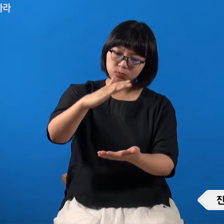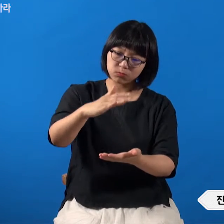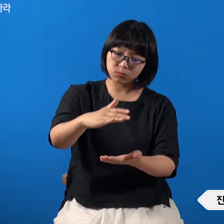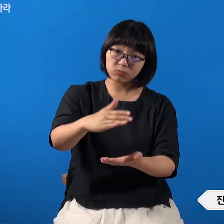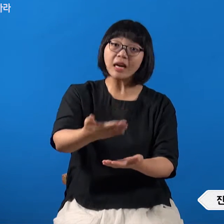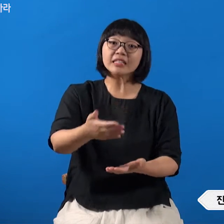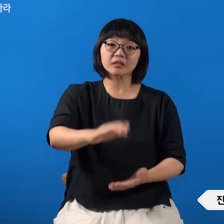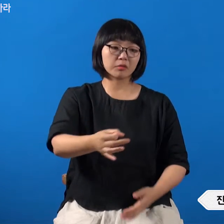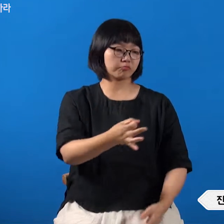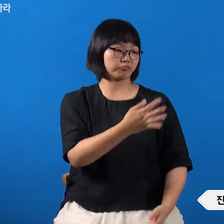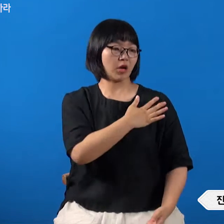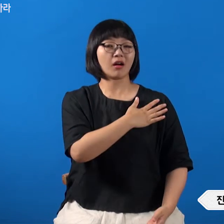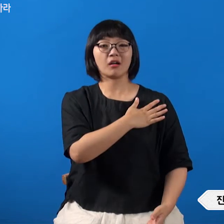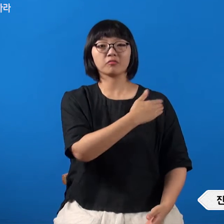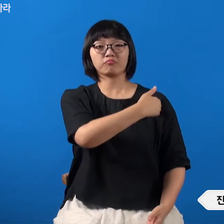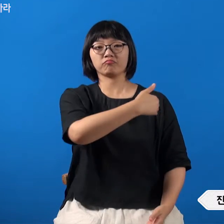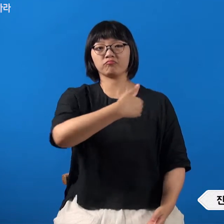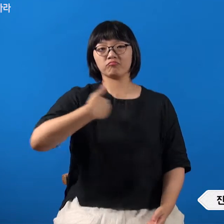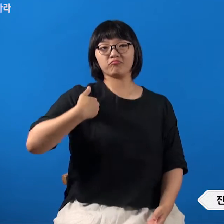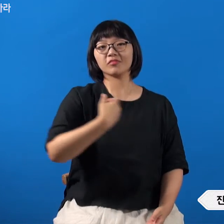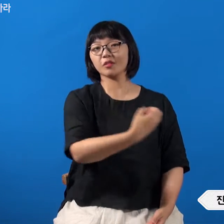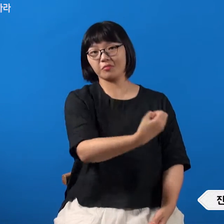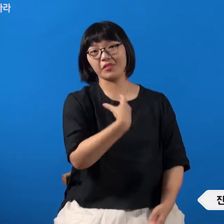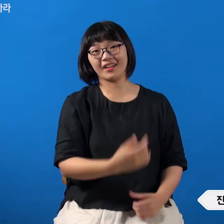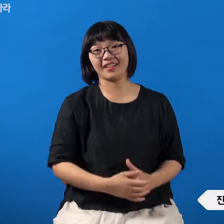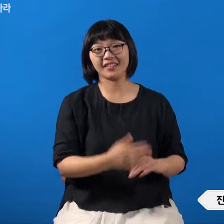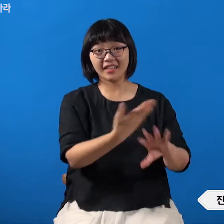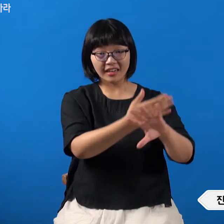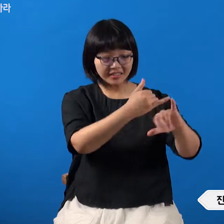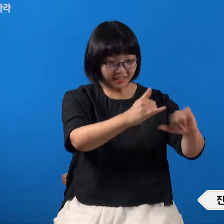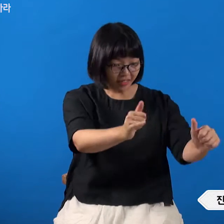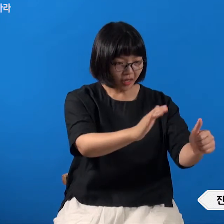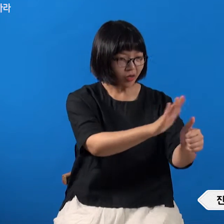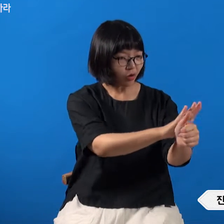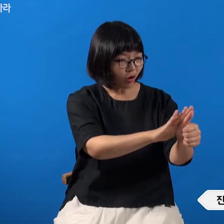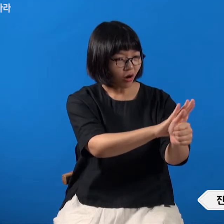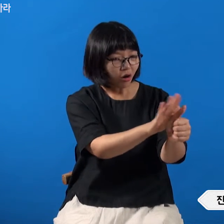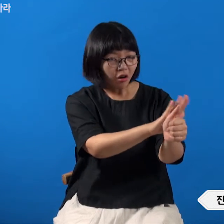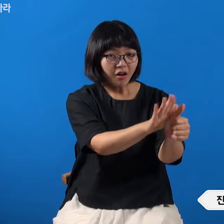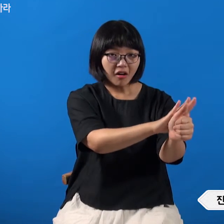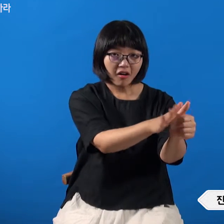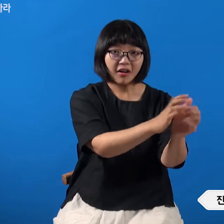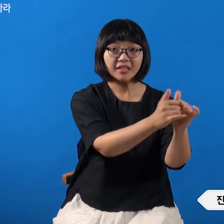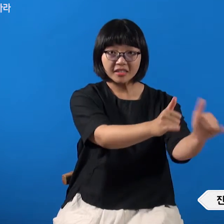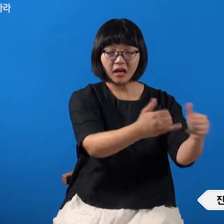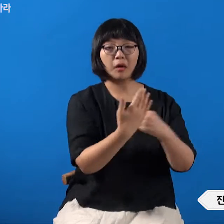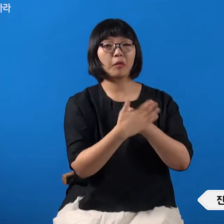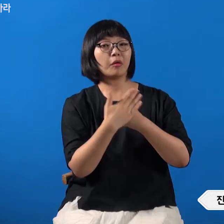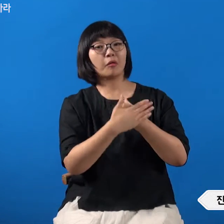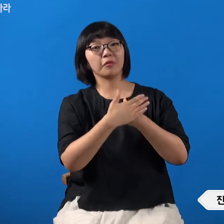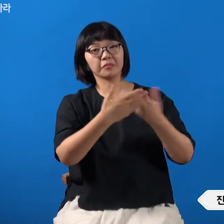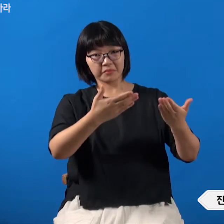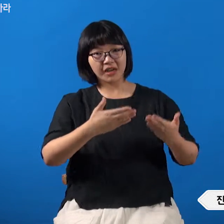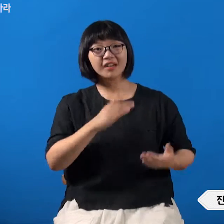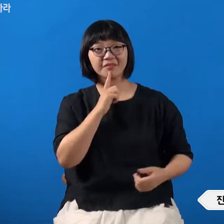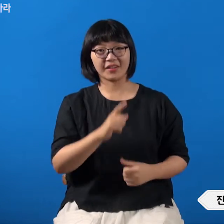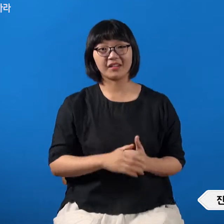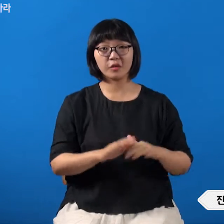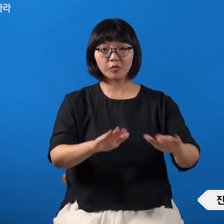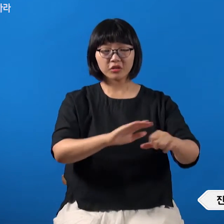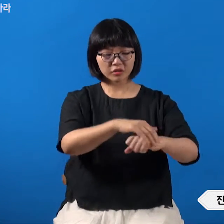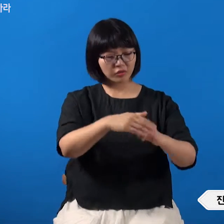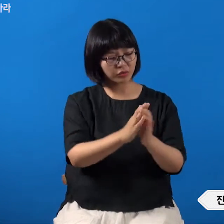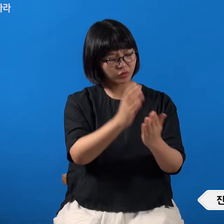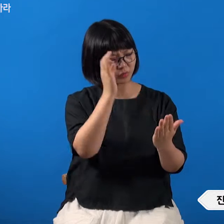자는 윤택하여질 것이다 라고 성경은 말씀하고 있습니다. 오늘 말씀을 보니까 구제하는